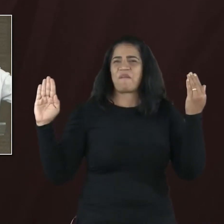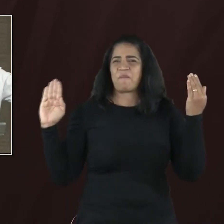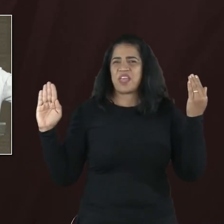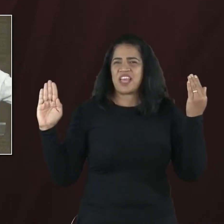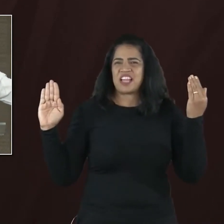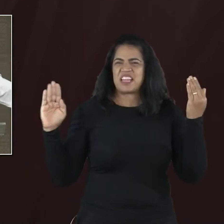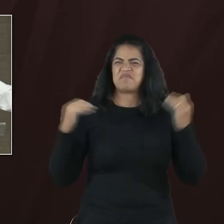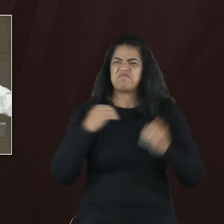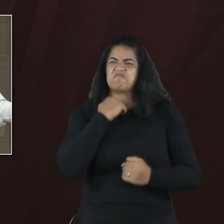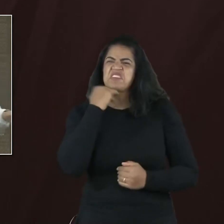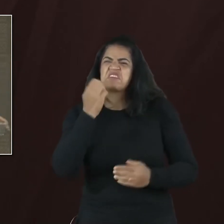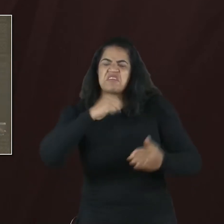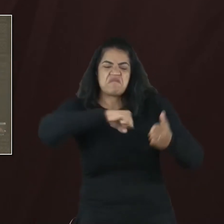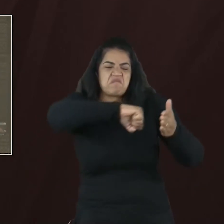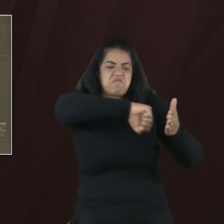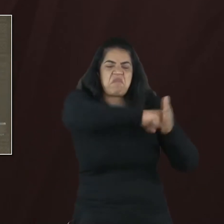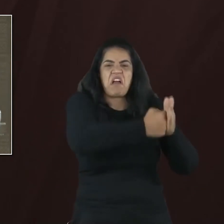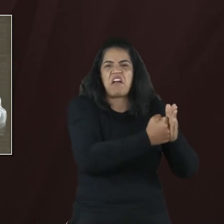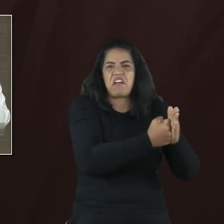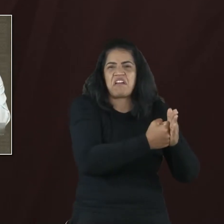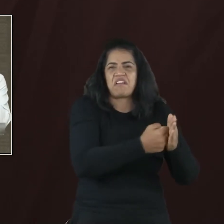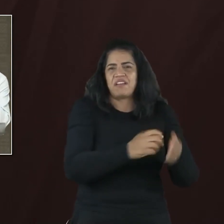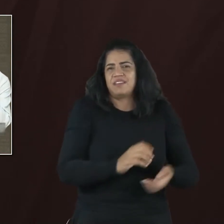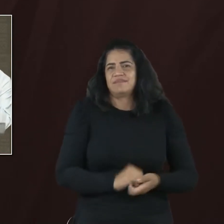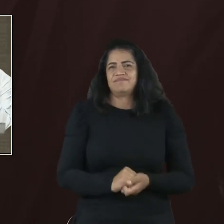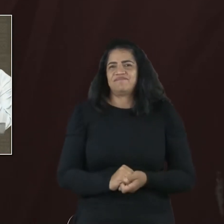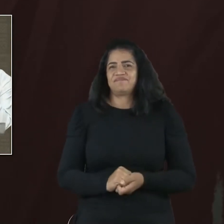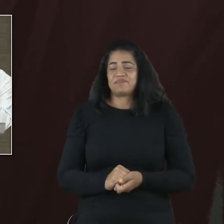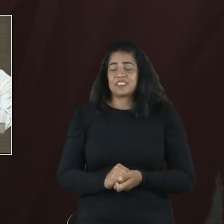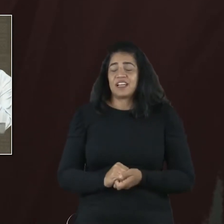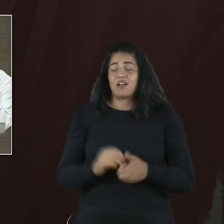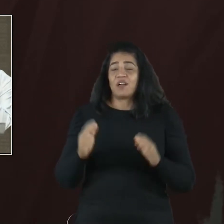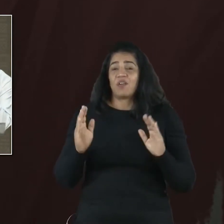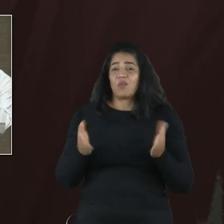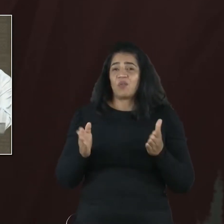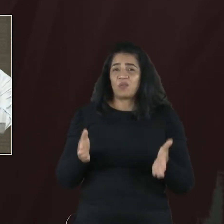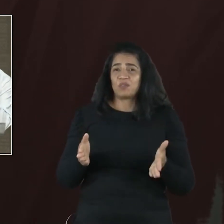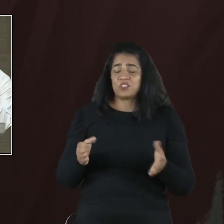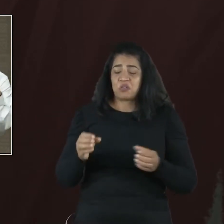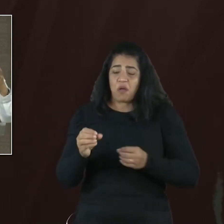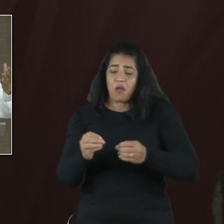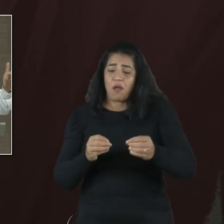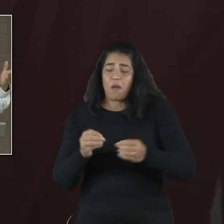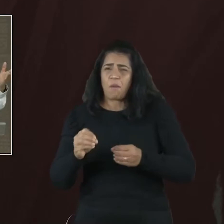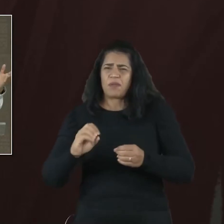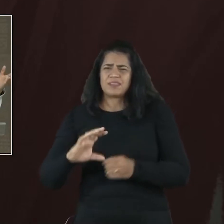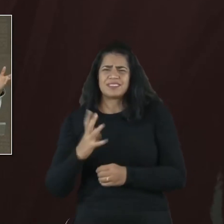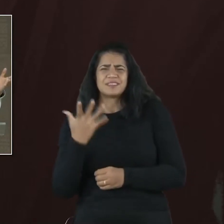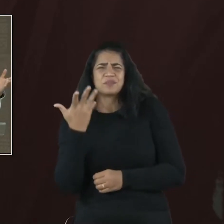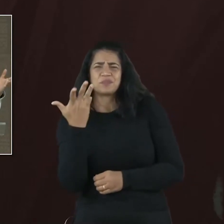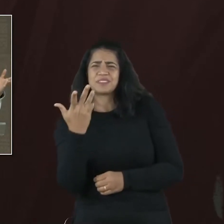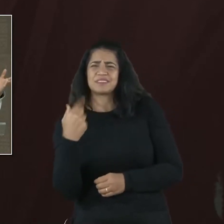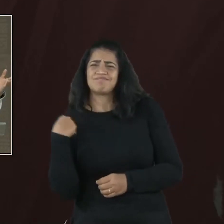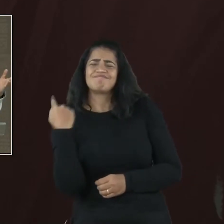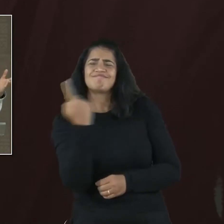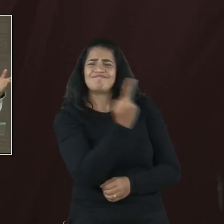irmãos, está acontecendo no nosso meio, irmãos. Eu não tenho capacidade de fazer isso. A comportagem dinâmica,